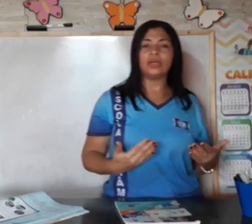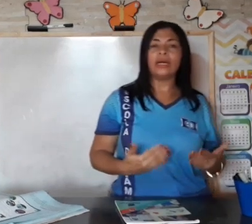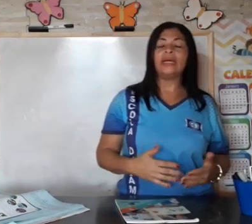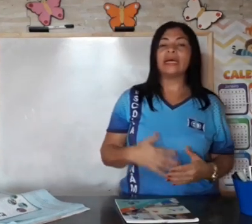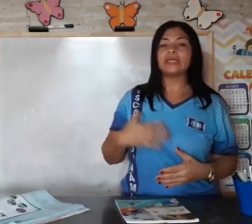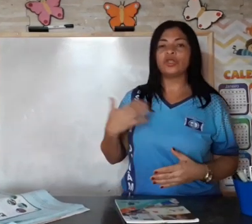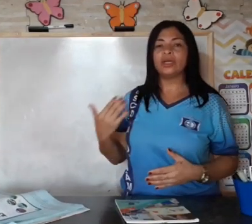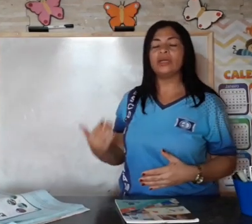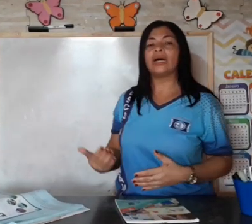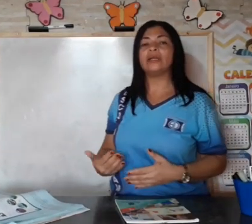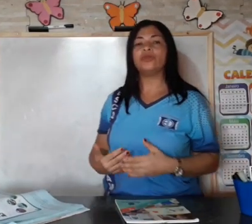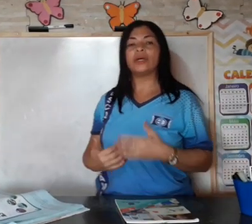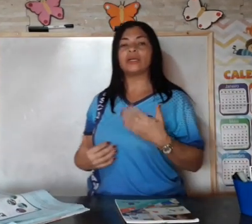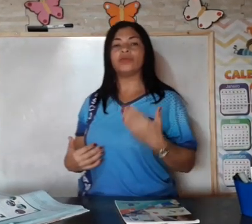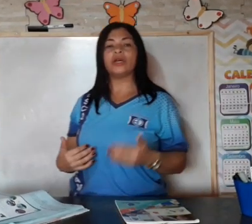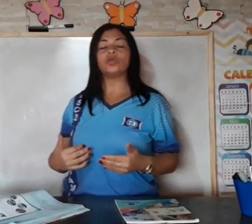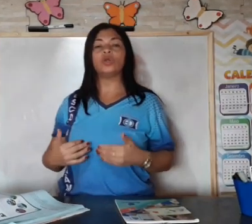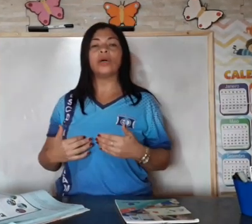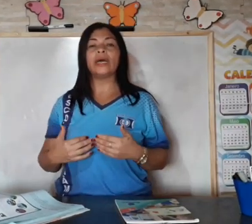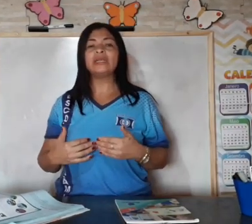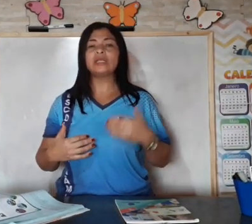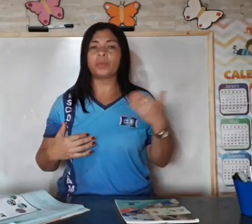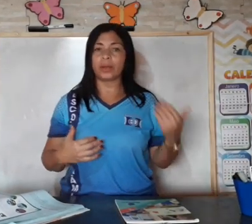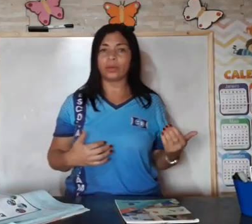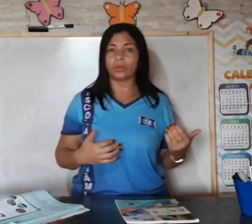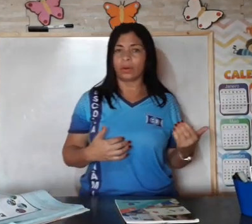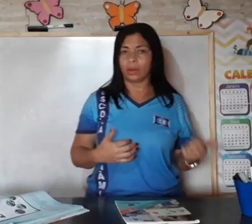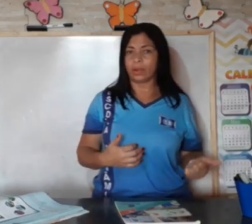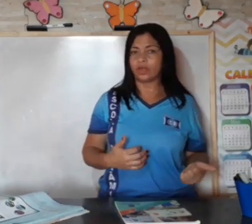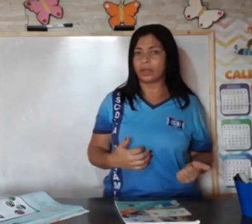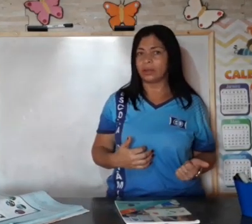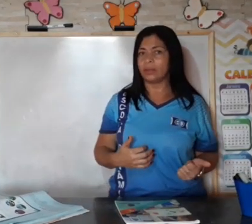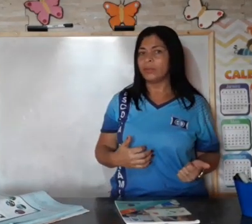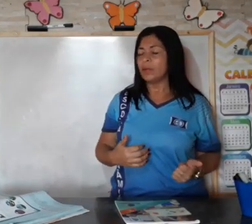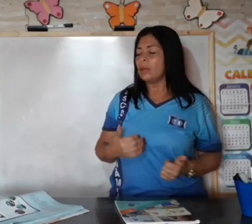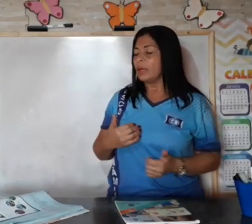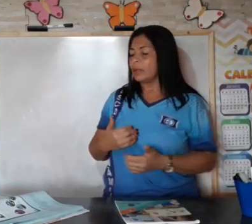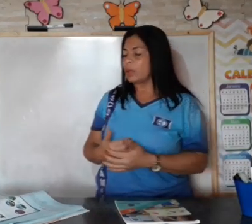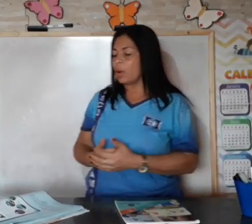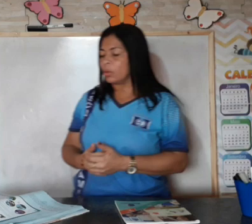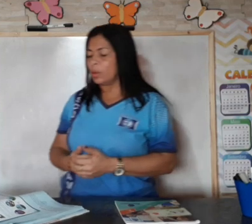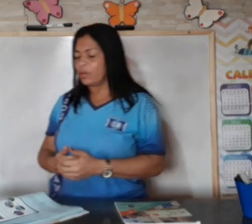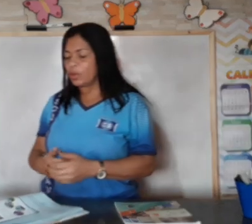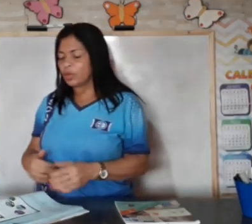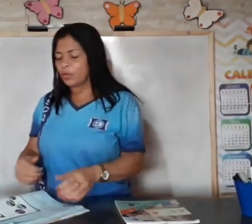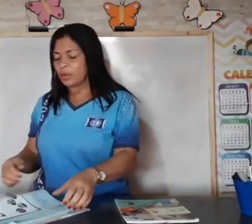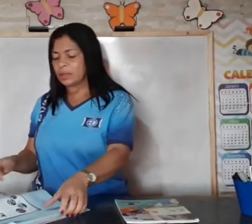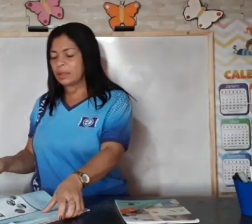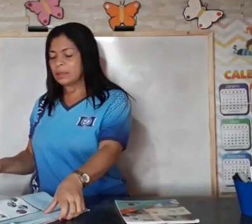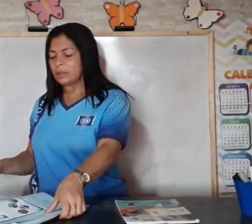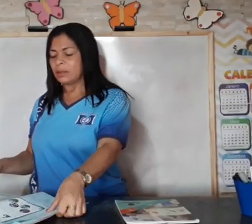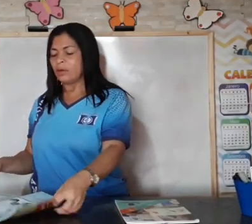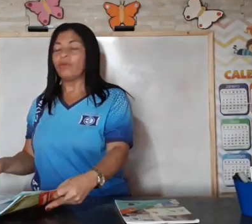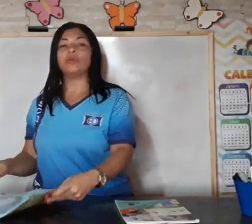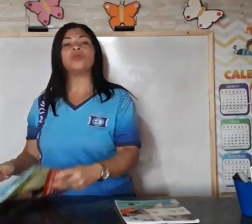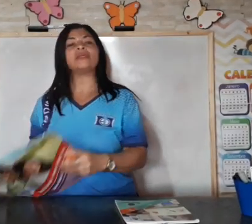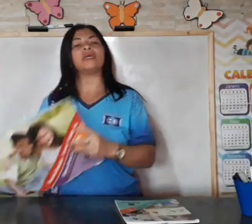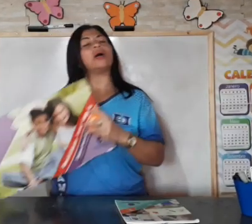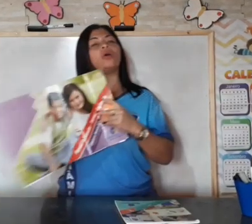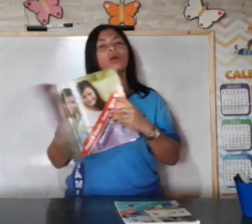E essa dignidade vem através do respeito, ok, gente? Então, ó, no livrinho de vocês, vamos fazer agora